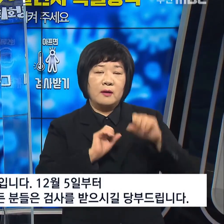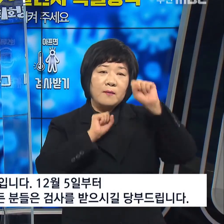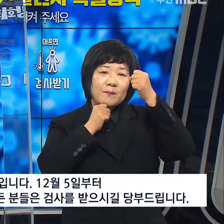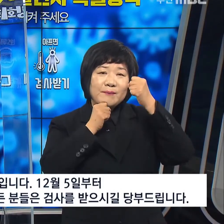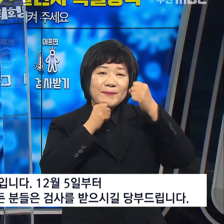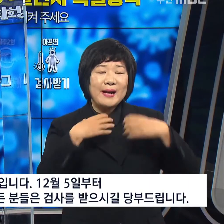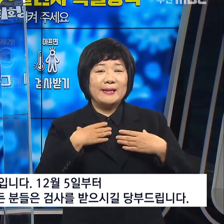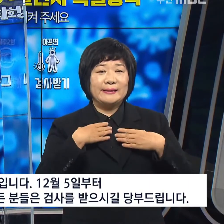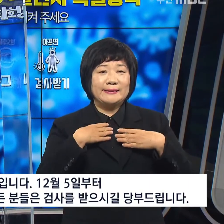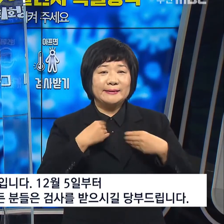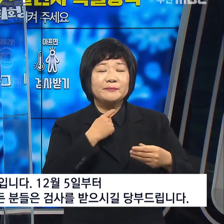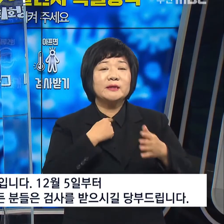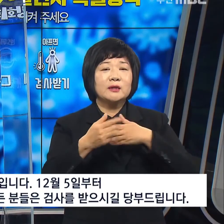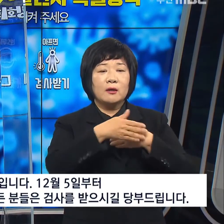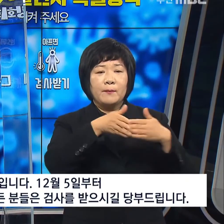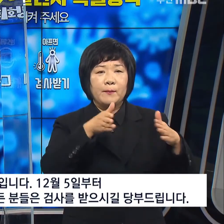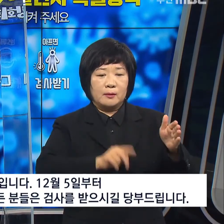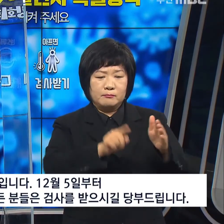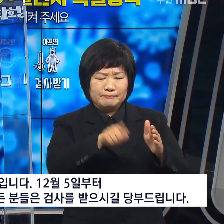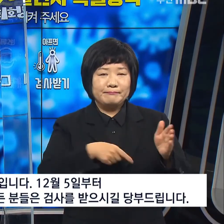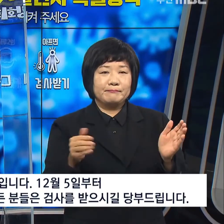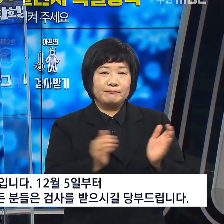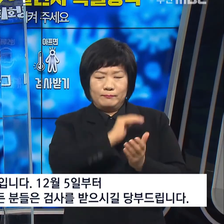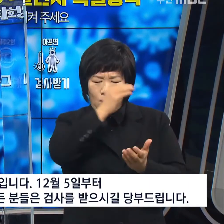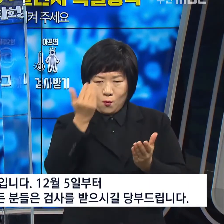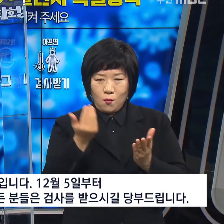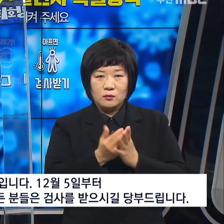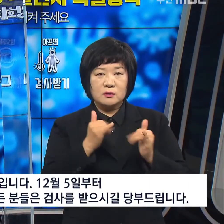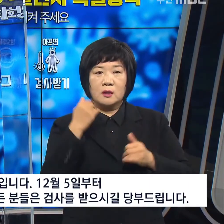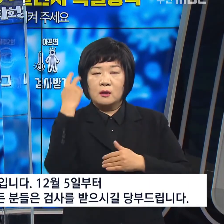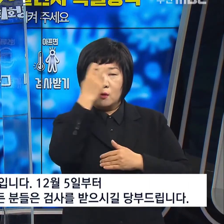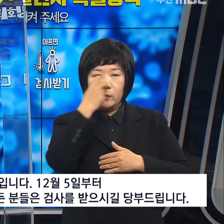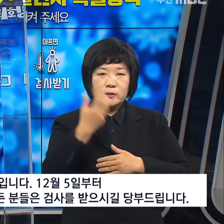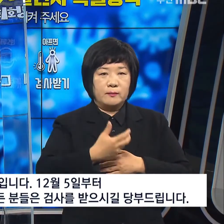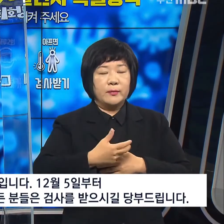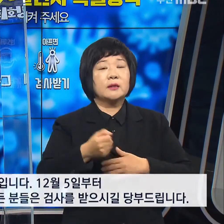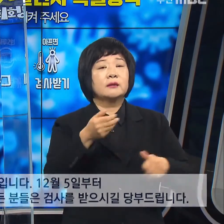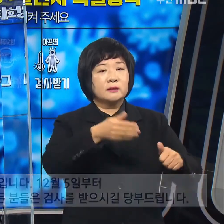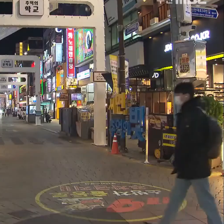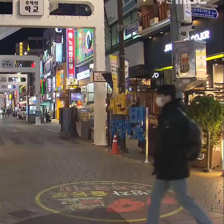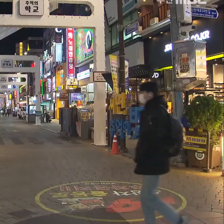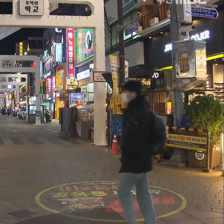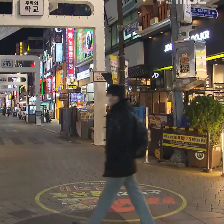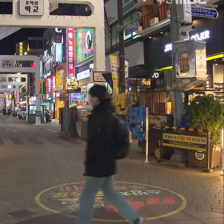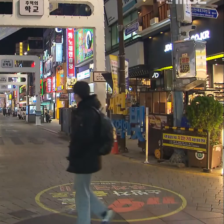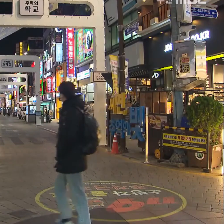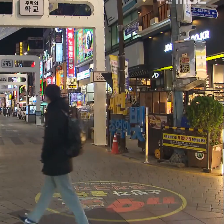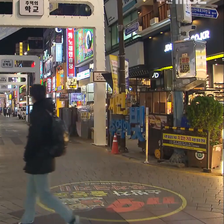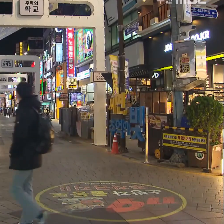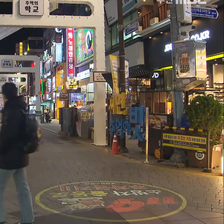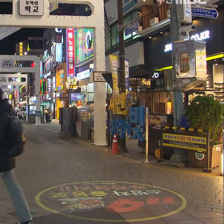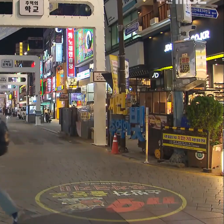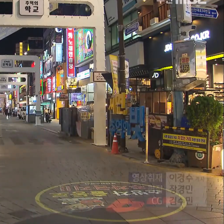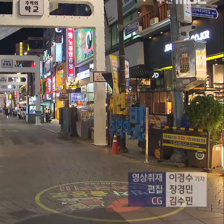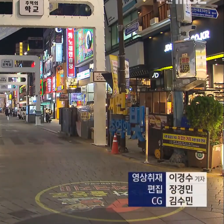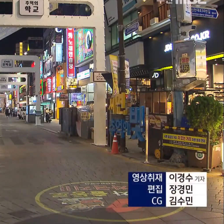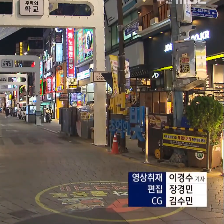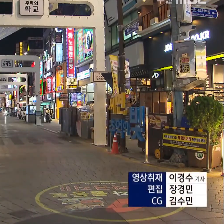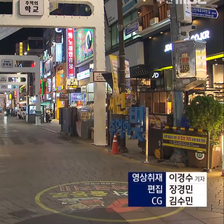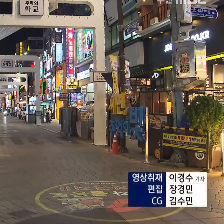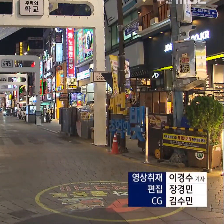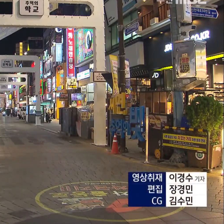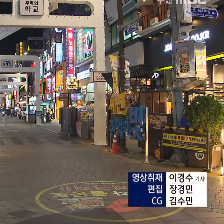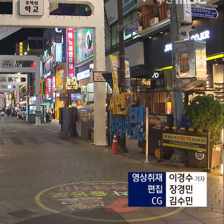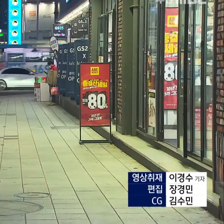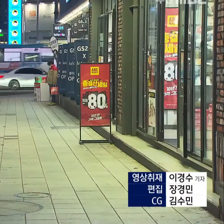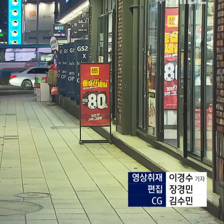발찜질 체험방을 이용하신 모든 분들은 검사를 받으시기를 당부드립니다. 한편 부산시는 오늘 밤